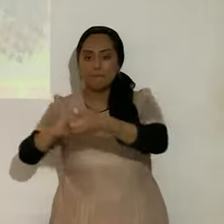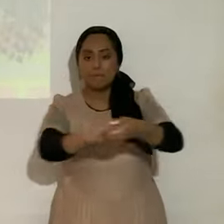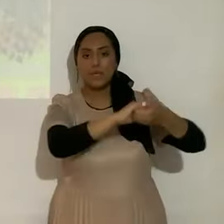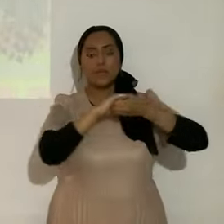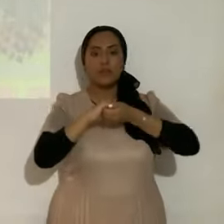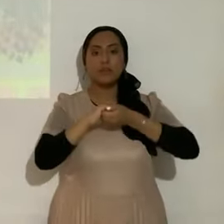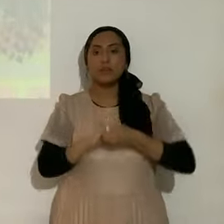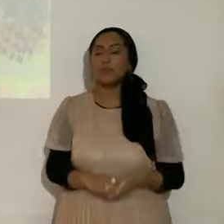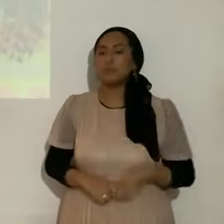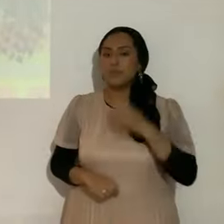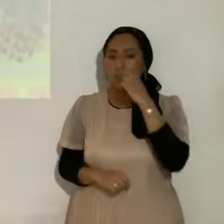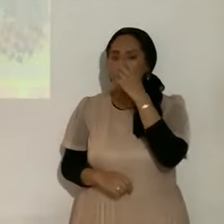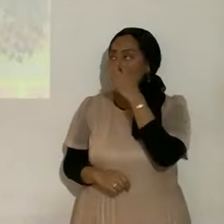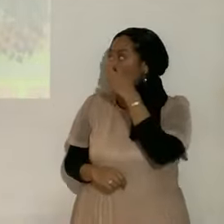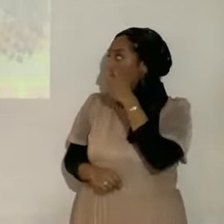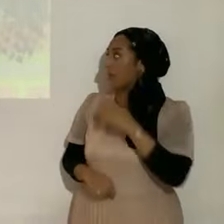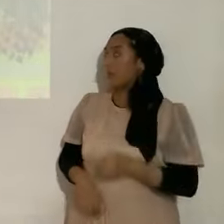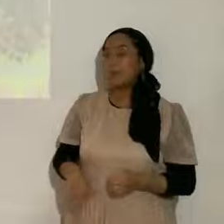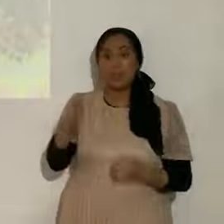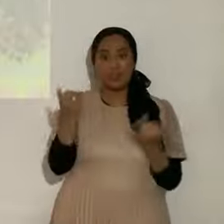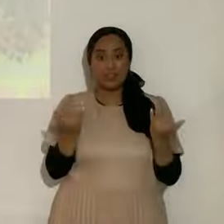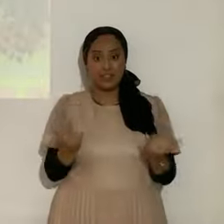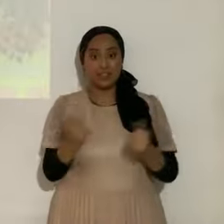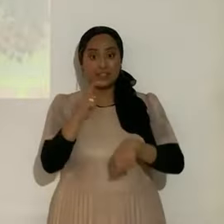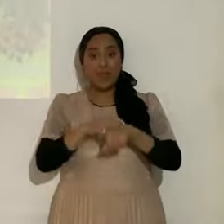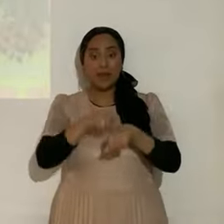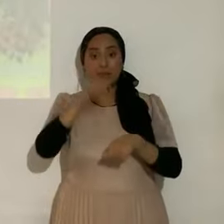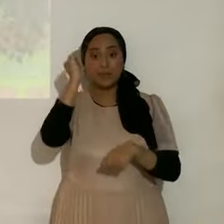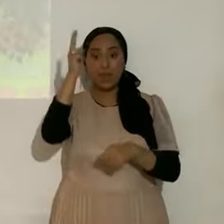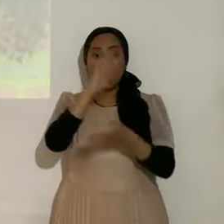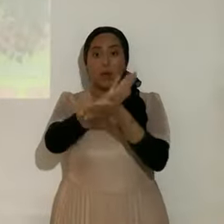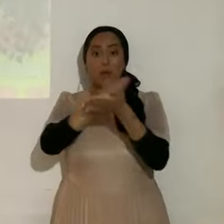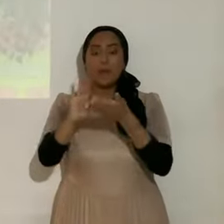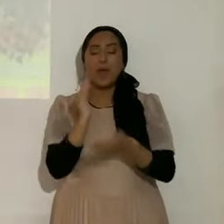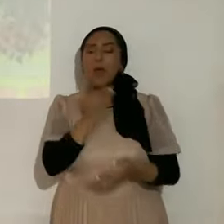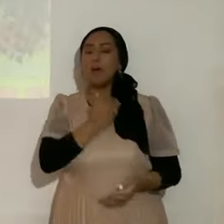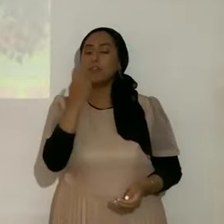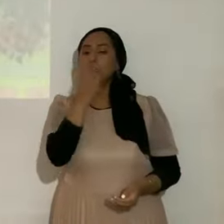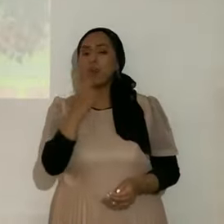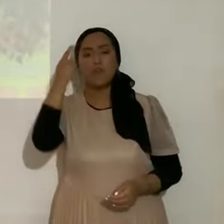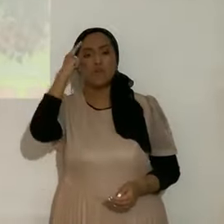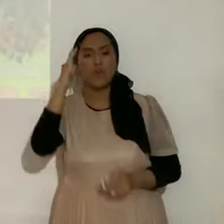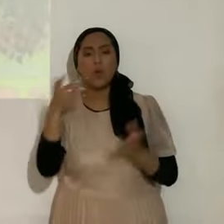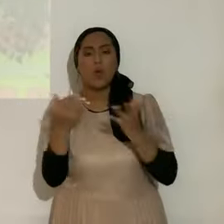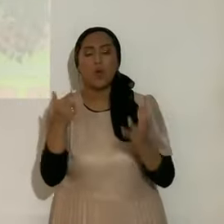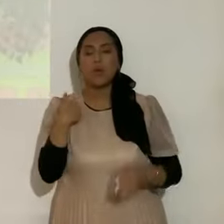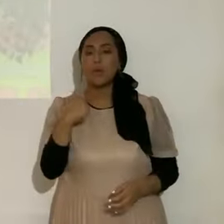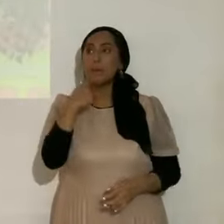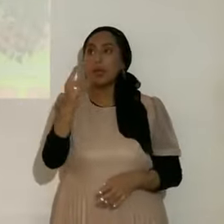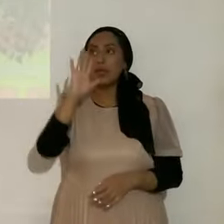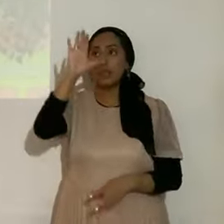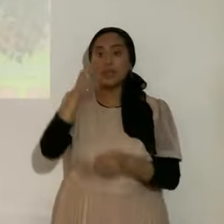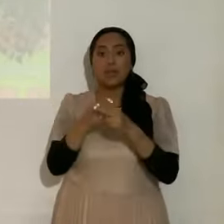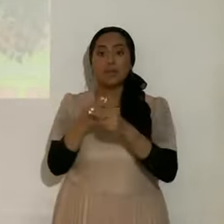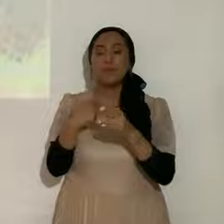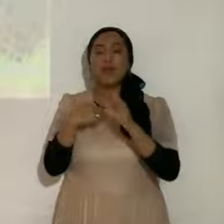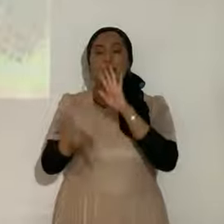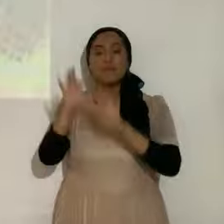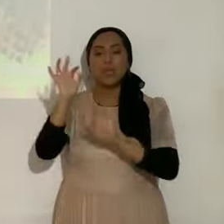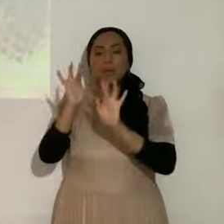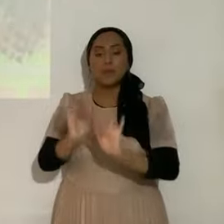tiempo el eterno Yahweh ha dado pureza de labios. ¿Para qué? Para que invoquemos su nombre y de esa manera hallar